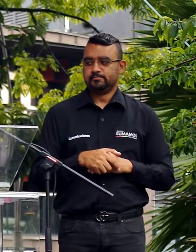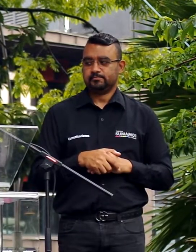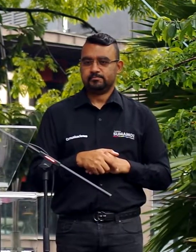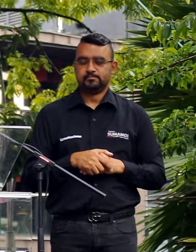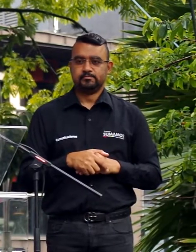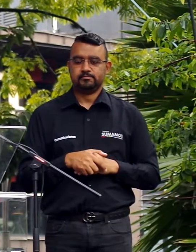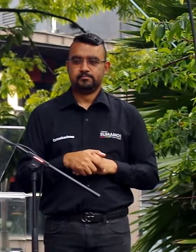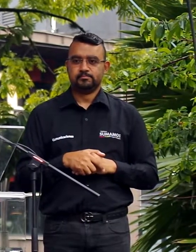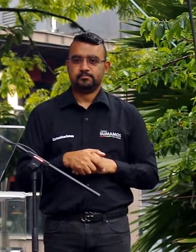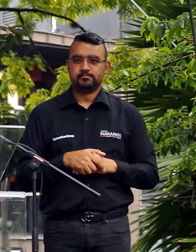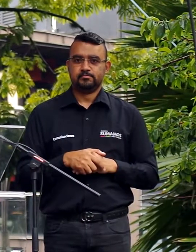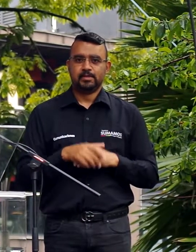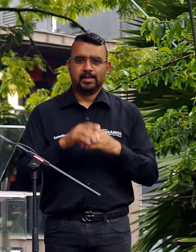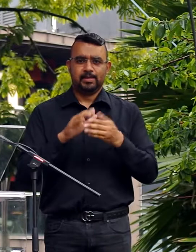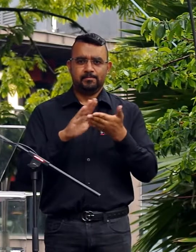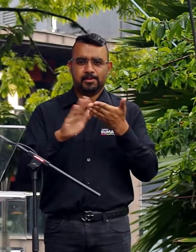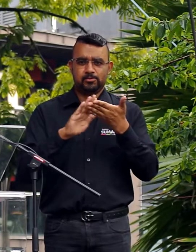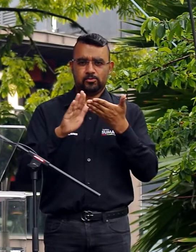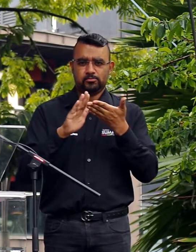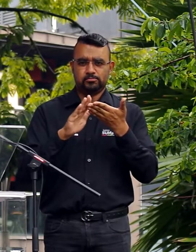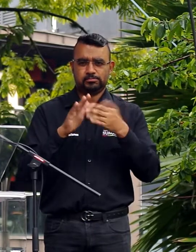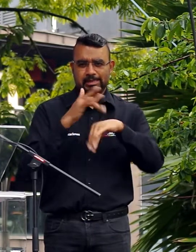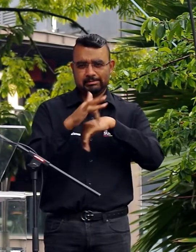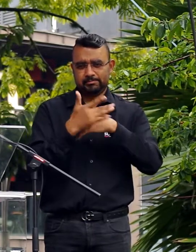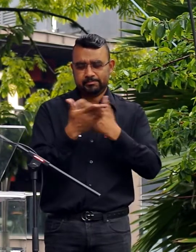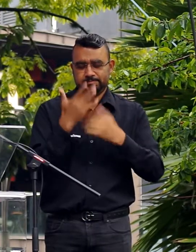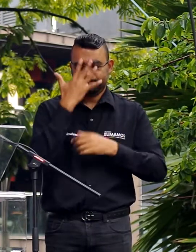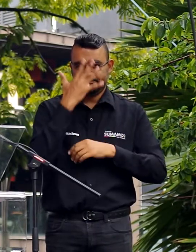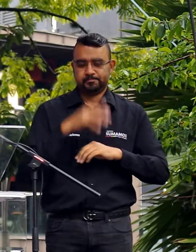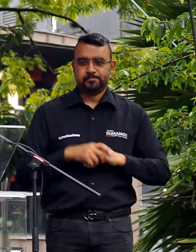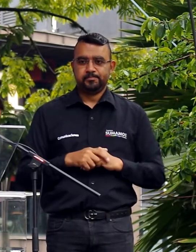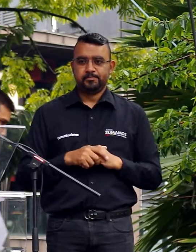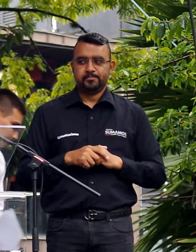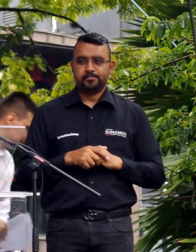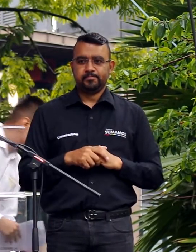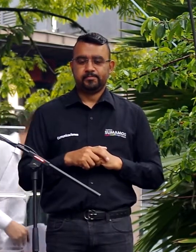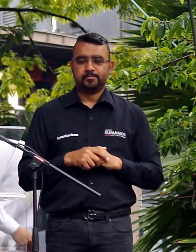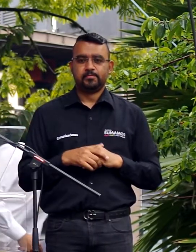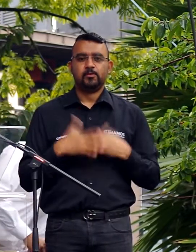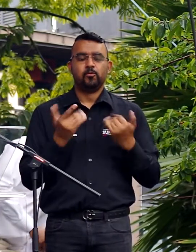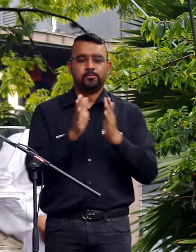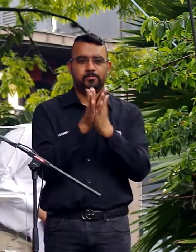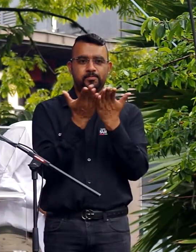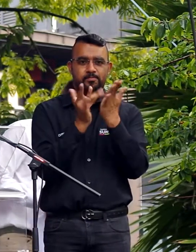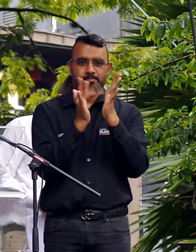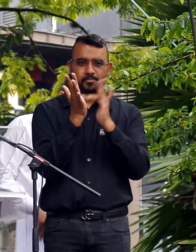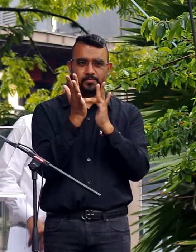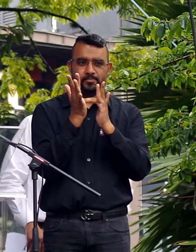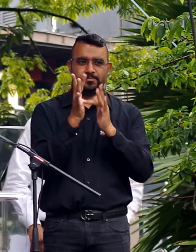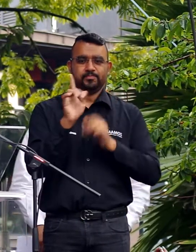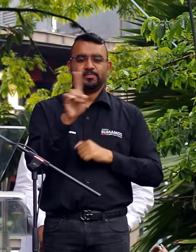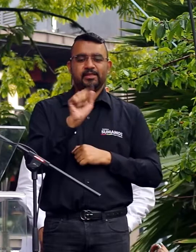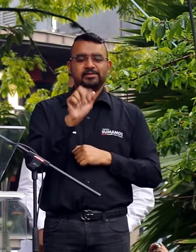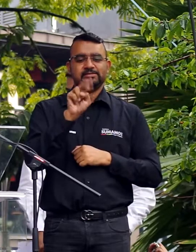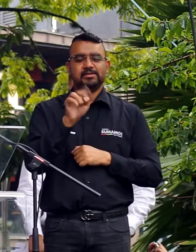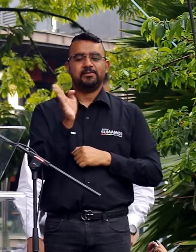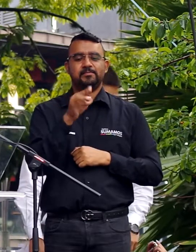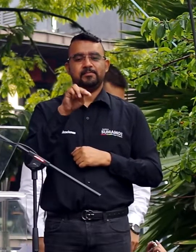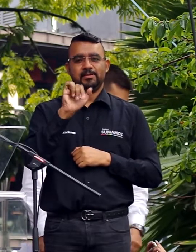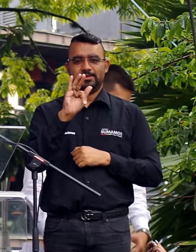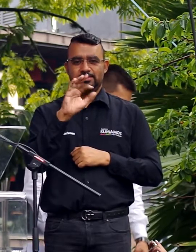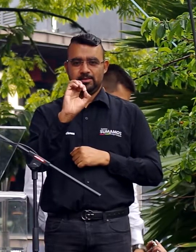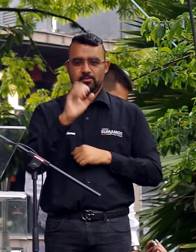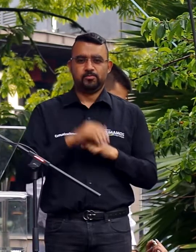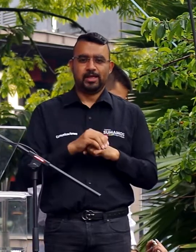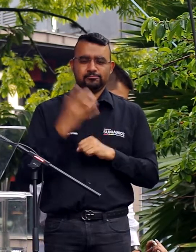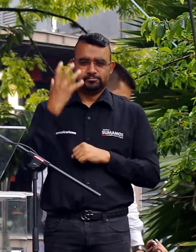Pido perdón por el llegado tarde. Del Evangelio de San Mateo. En aquel tiempo